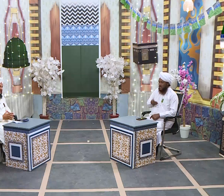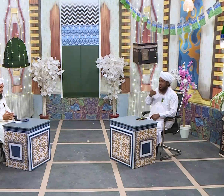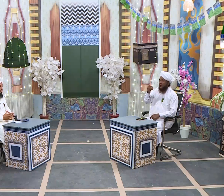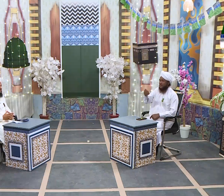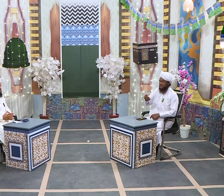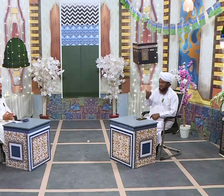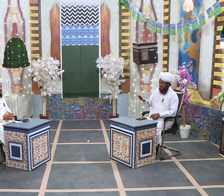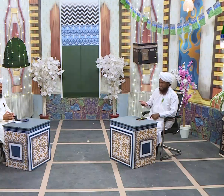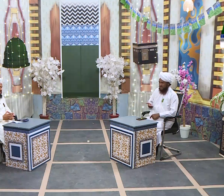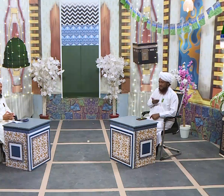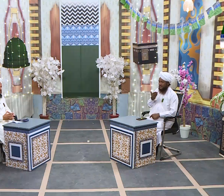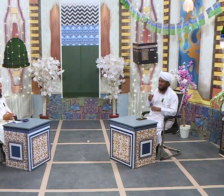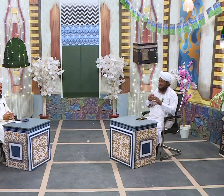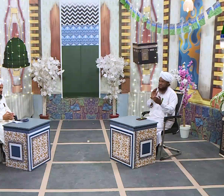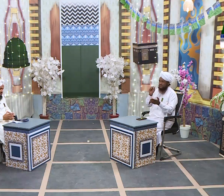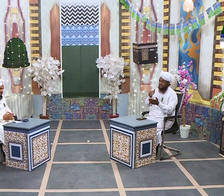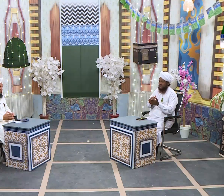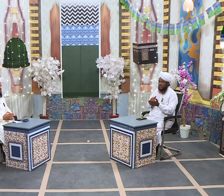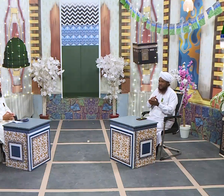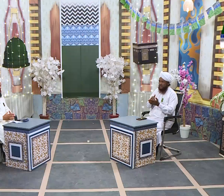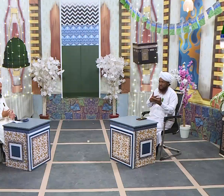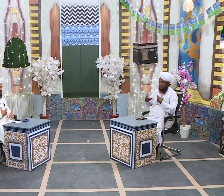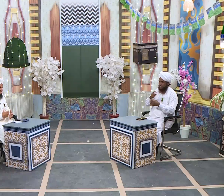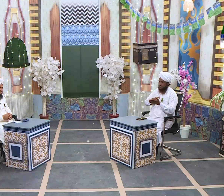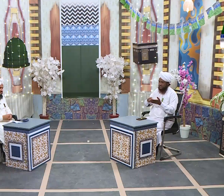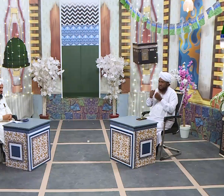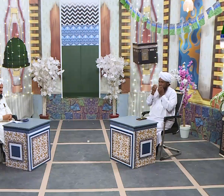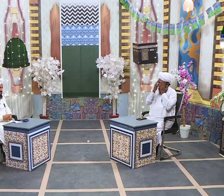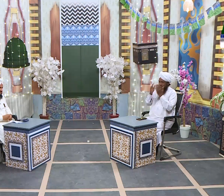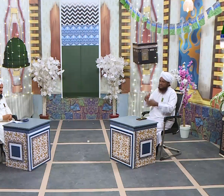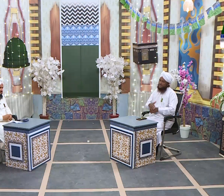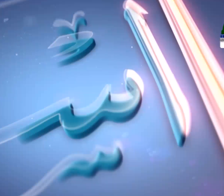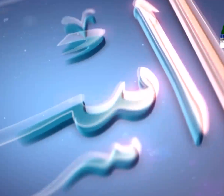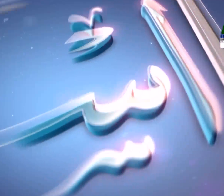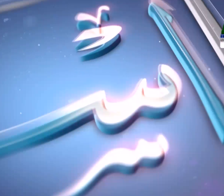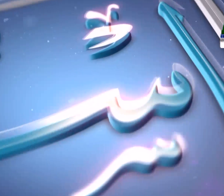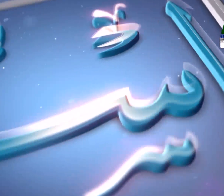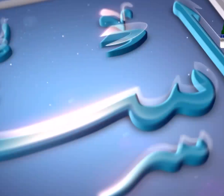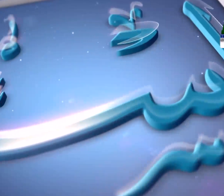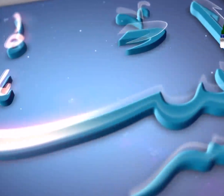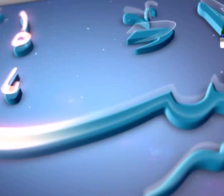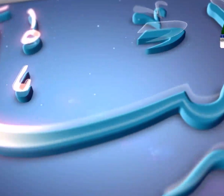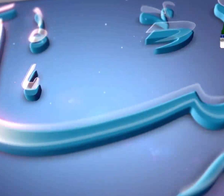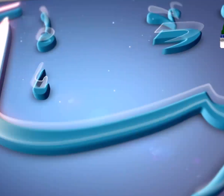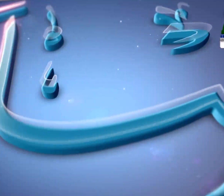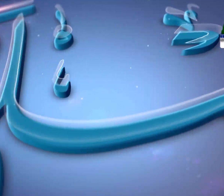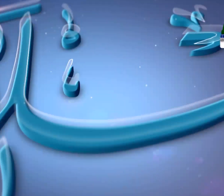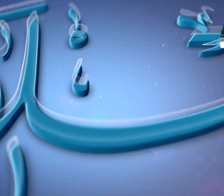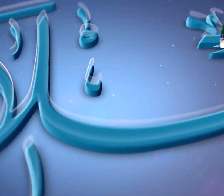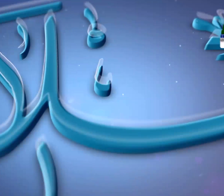موضوع کے ساتھ پھر حاضر ہوں گے۔ ہمیں اجازت دیجیے، اللہ حافظ۔ میری زندگی کا مقصد